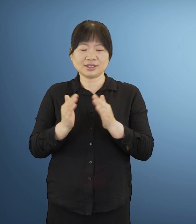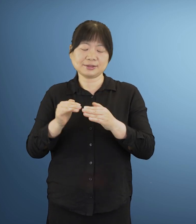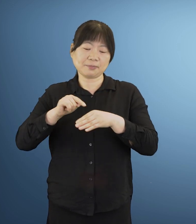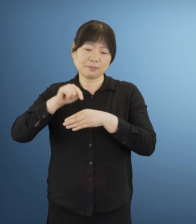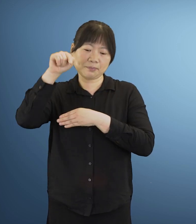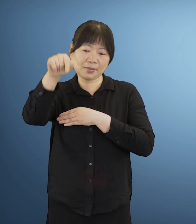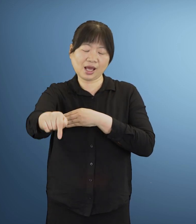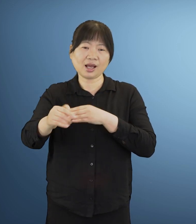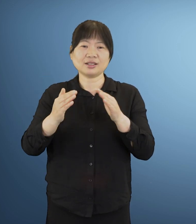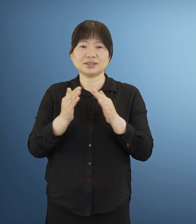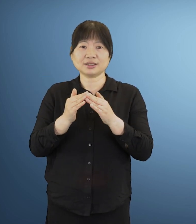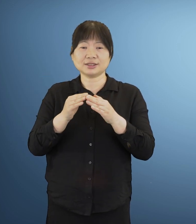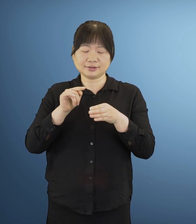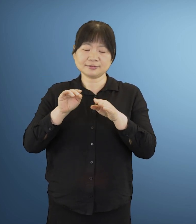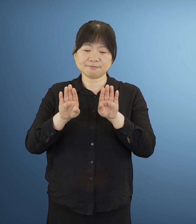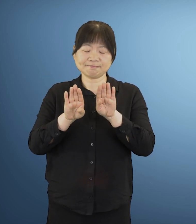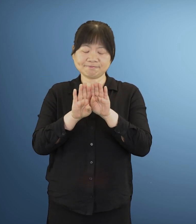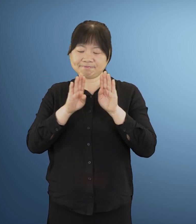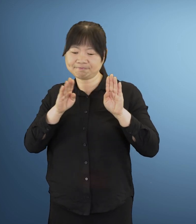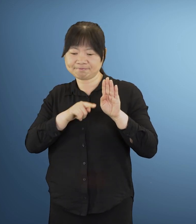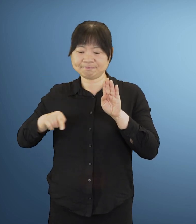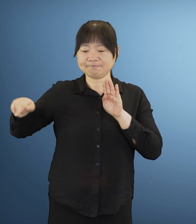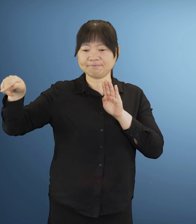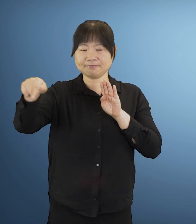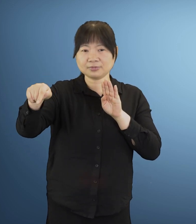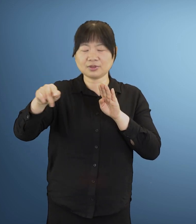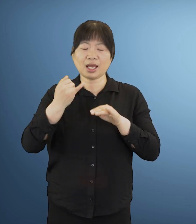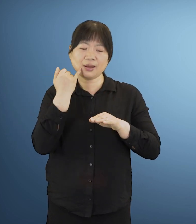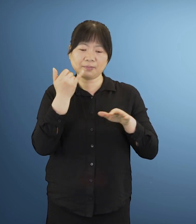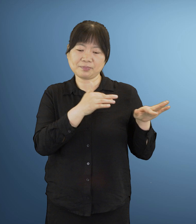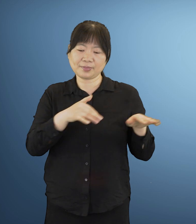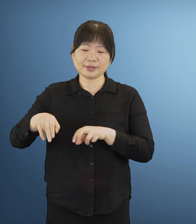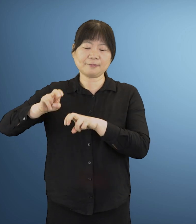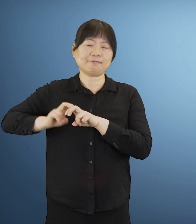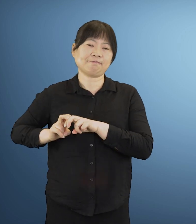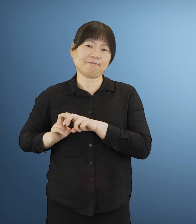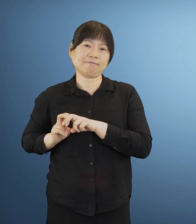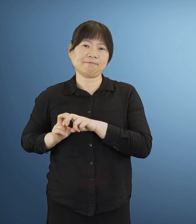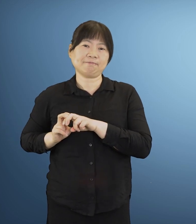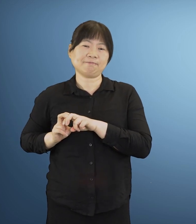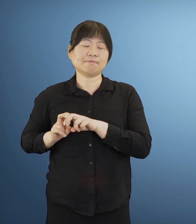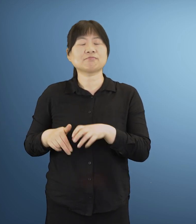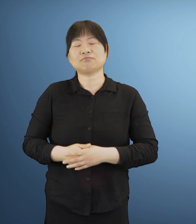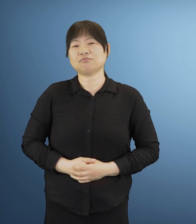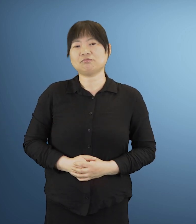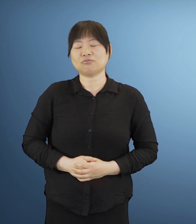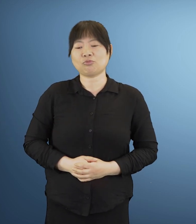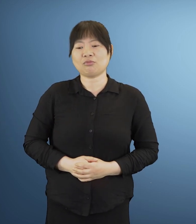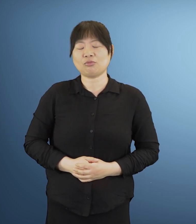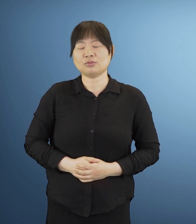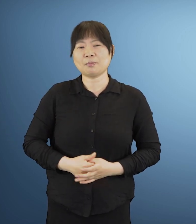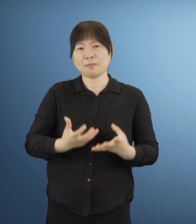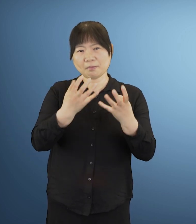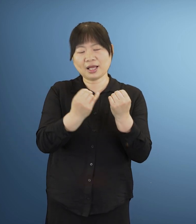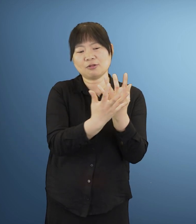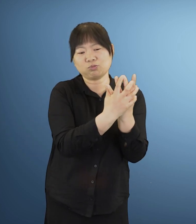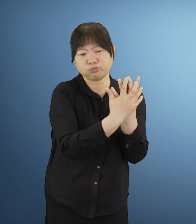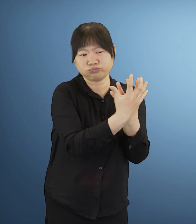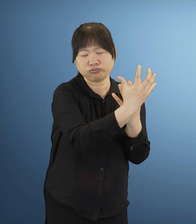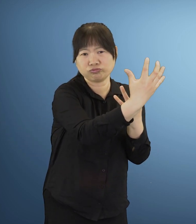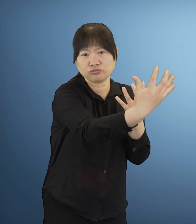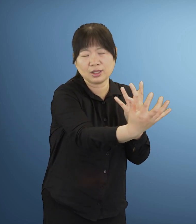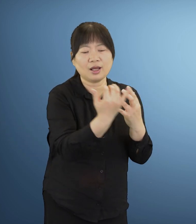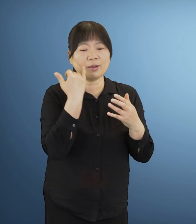나가사, 그 집에서 나오셨죠? 바닷가에 앉으심에 큰 무리가